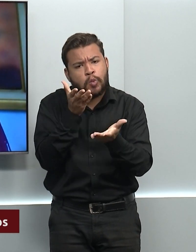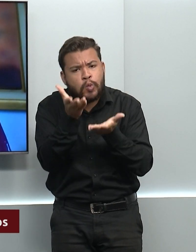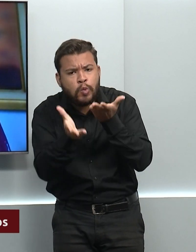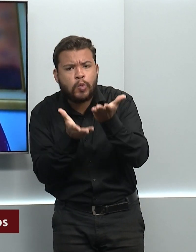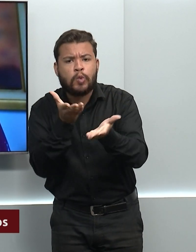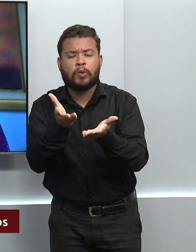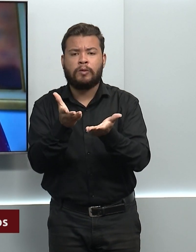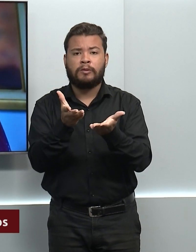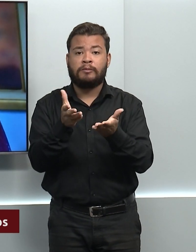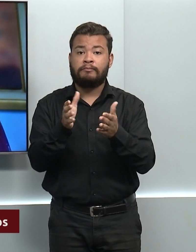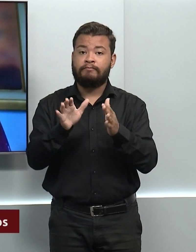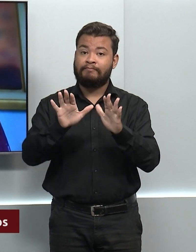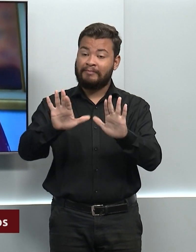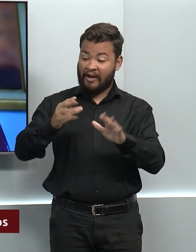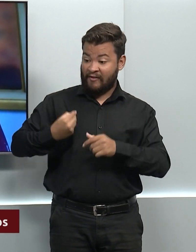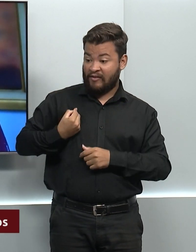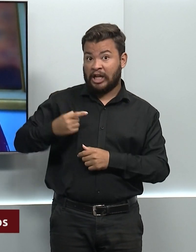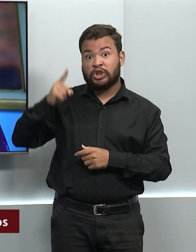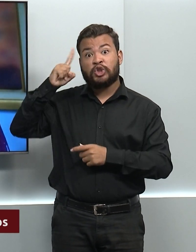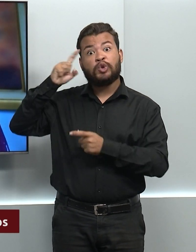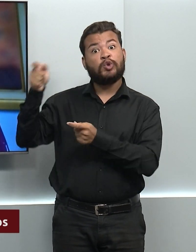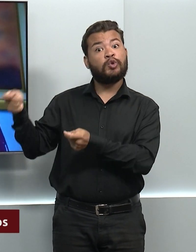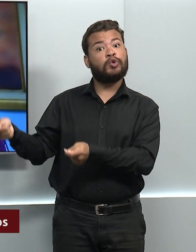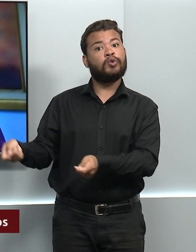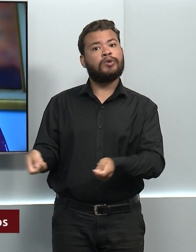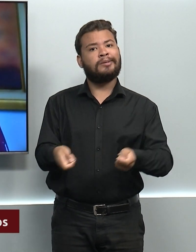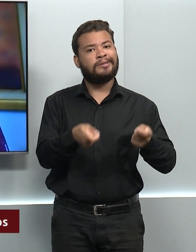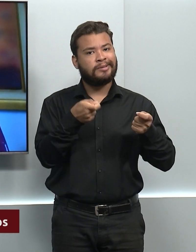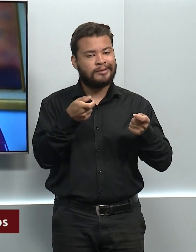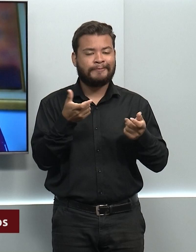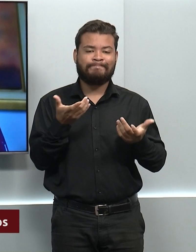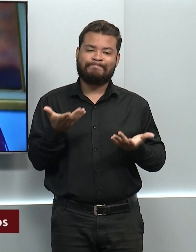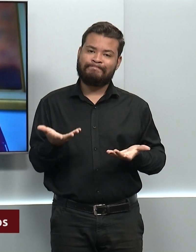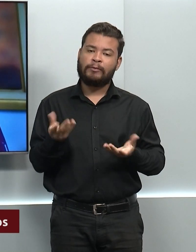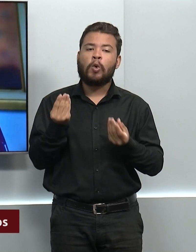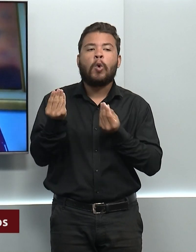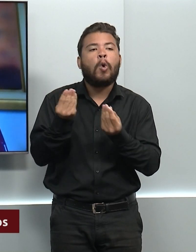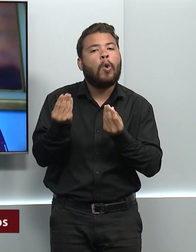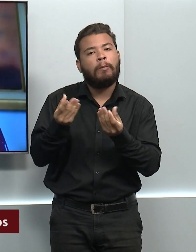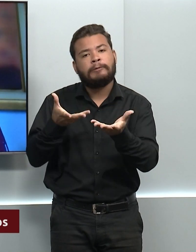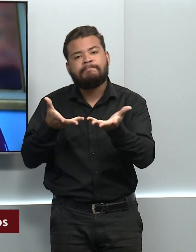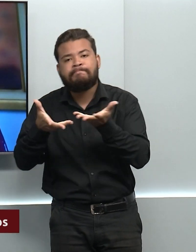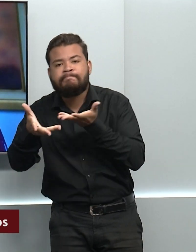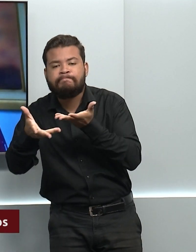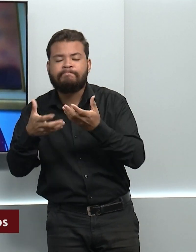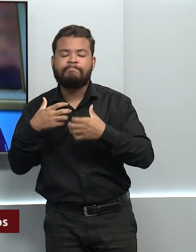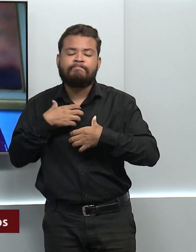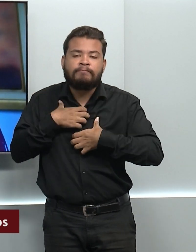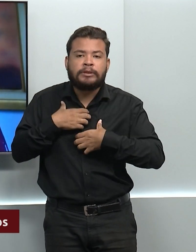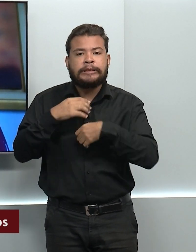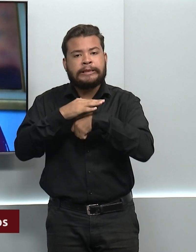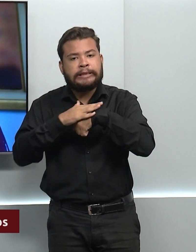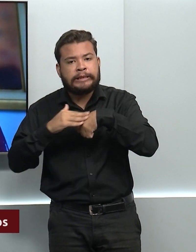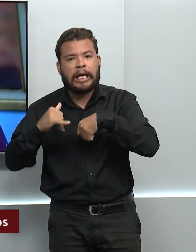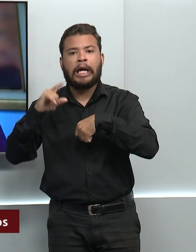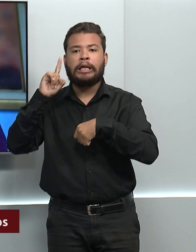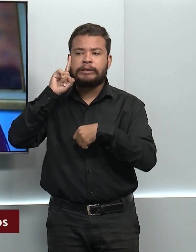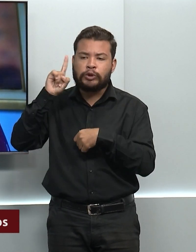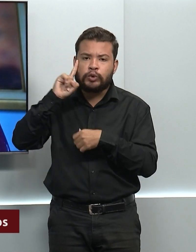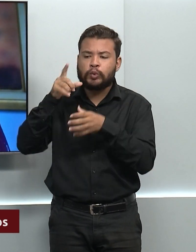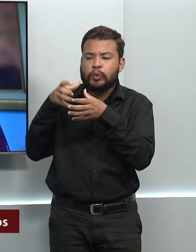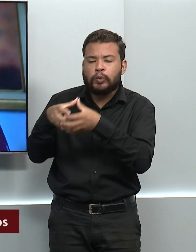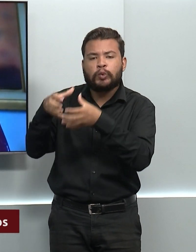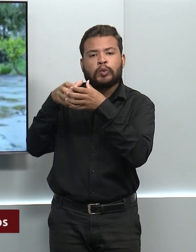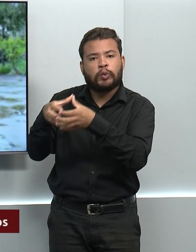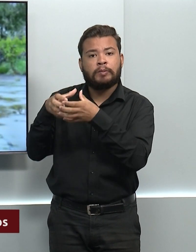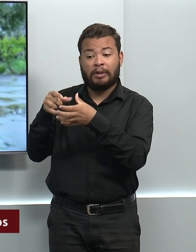o lidar cotidiano, o processo de trocas afetivas, de convívio dentro da